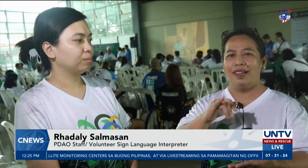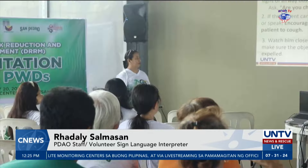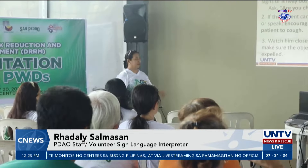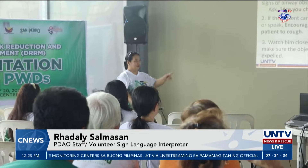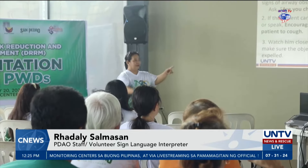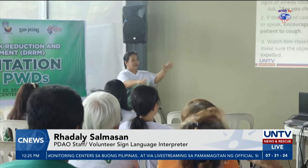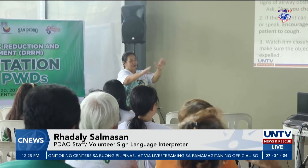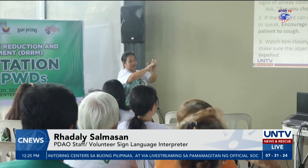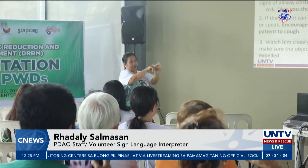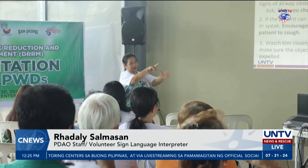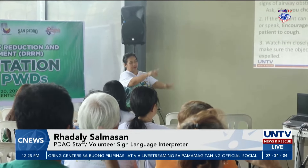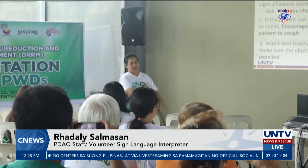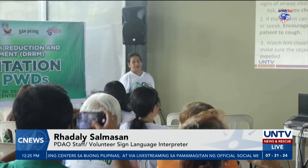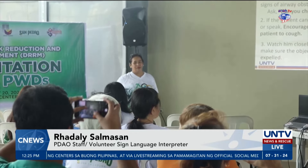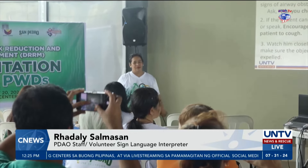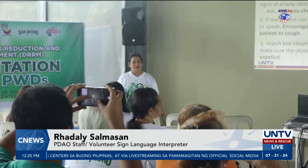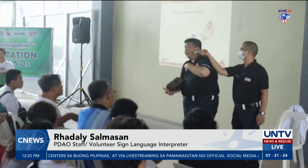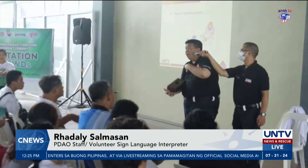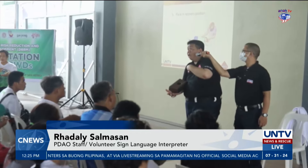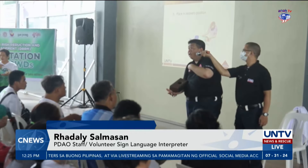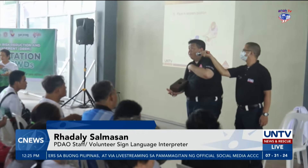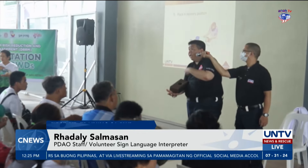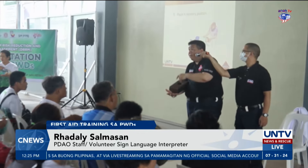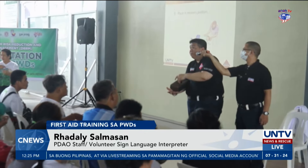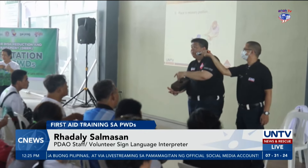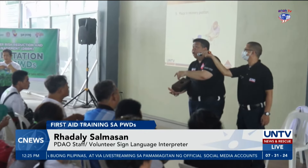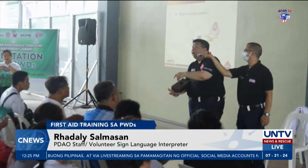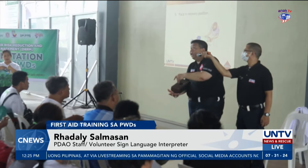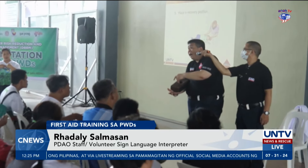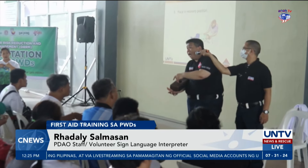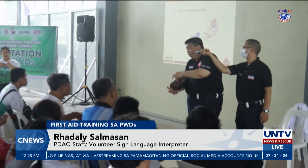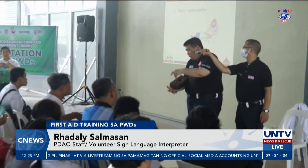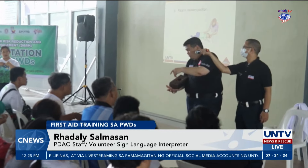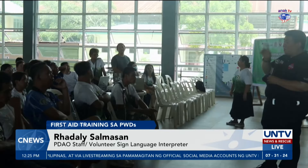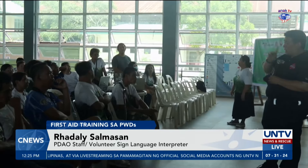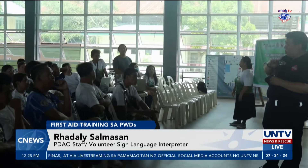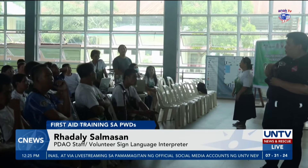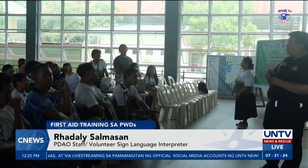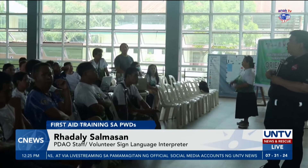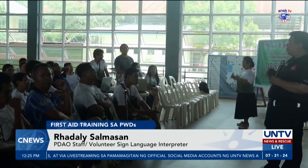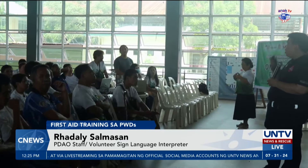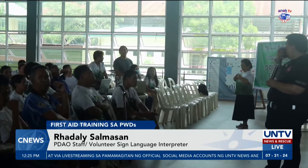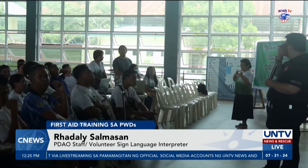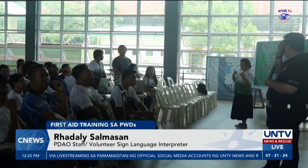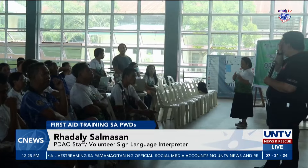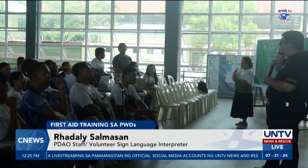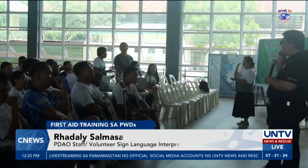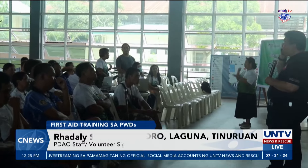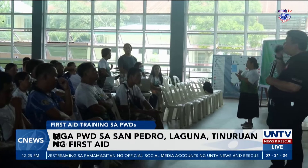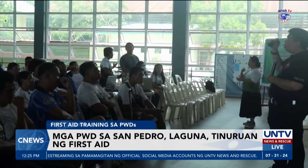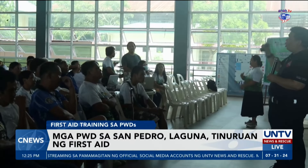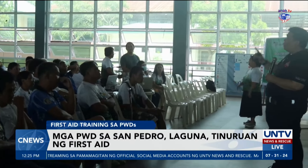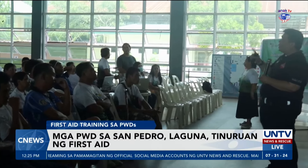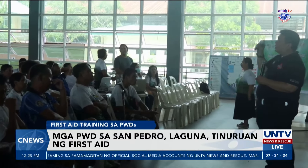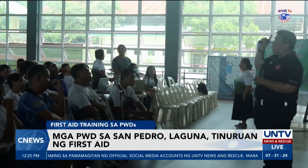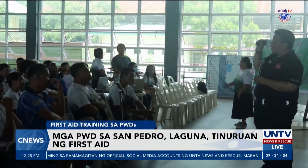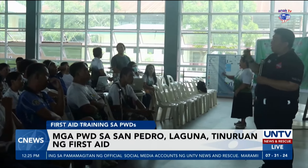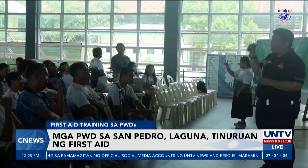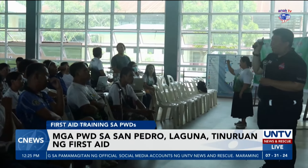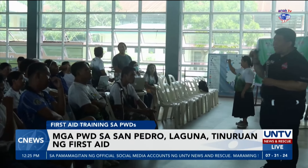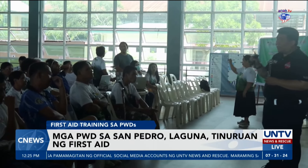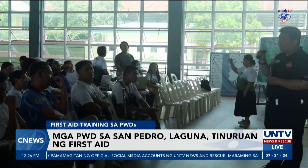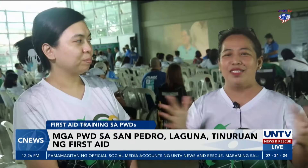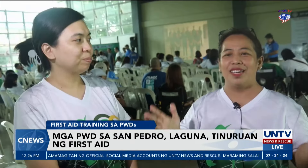when somebody introduced to me the need to work in the PDAW people, I did